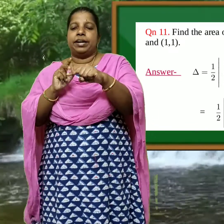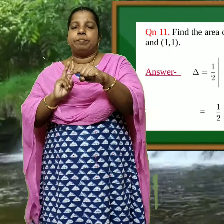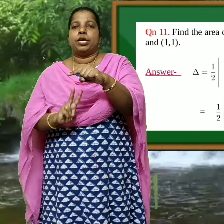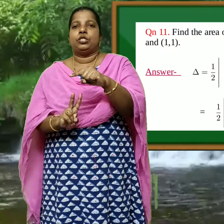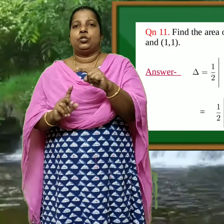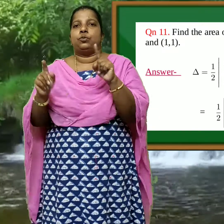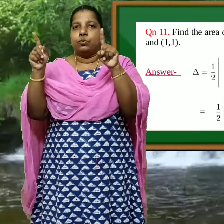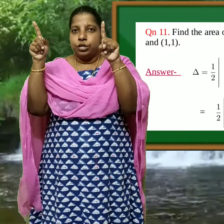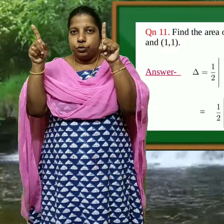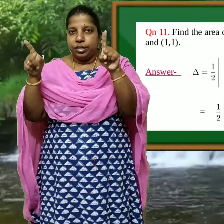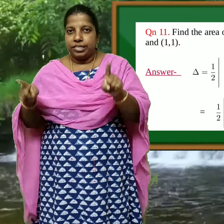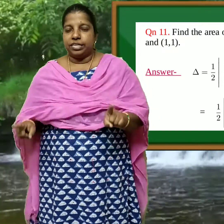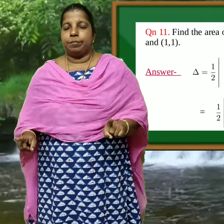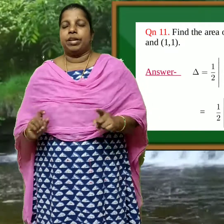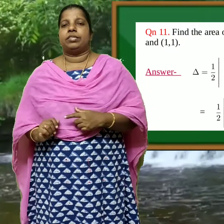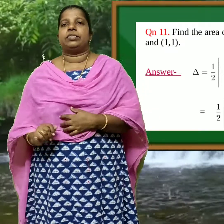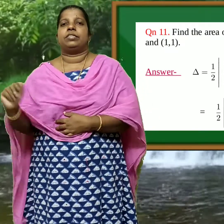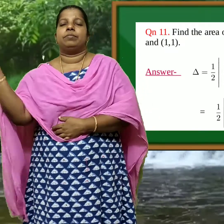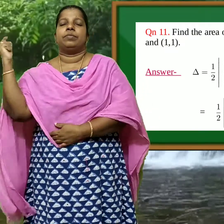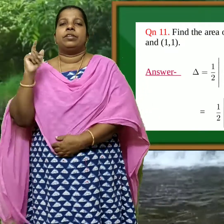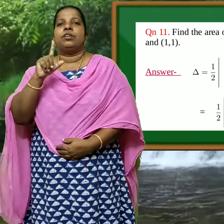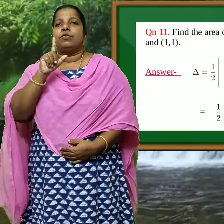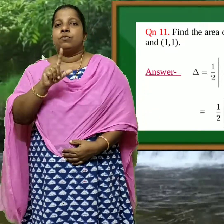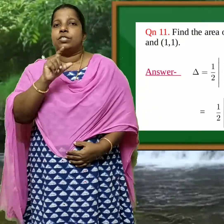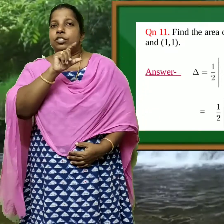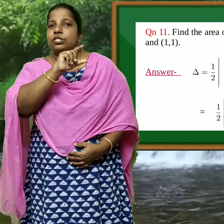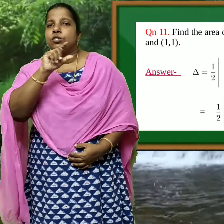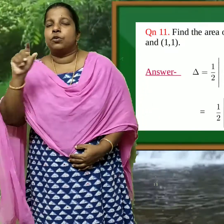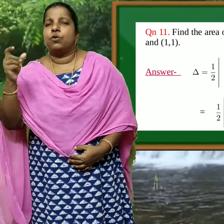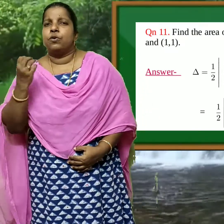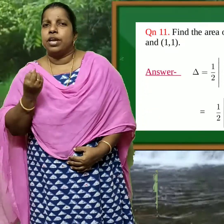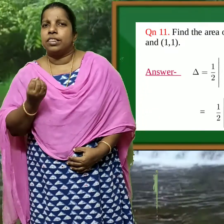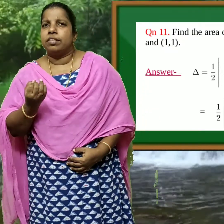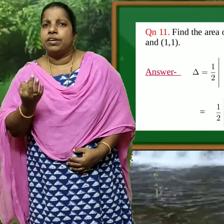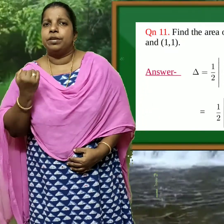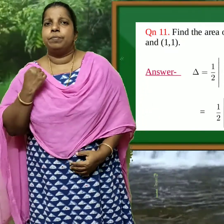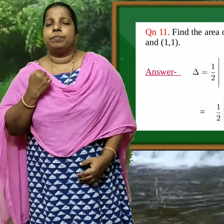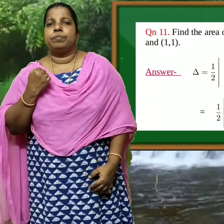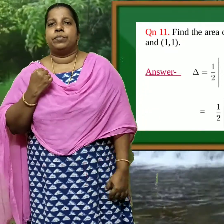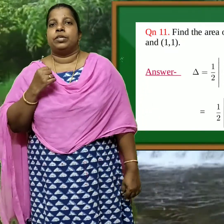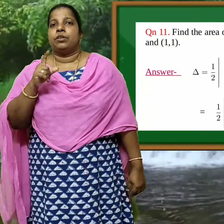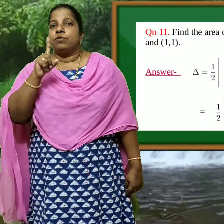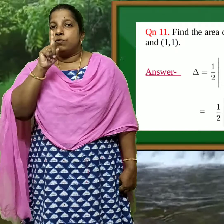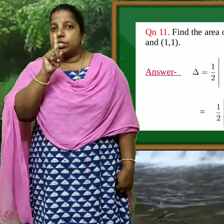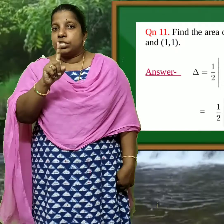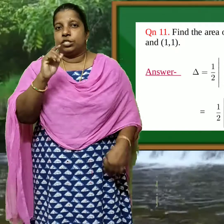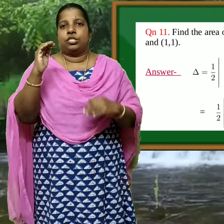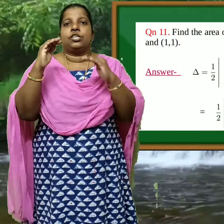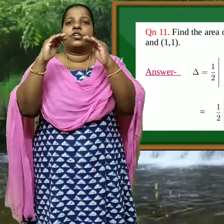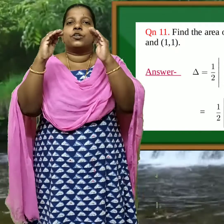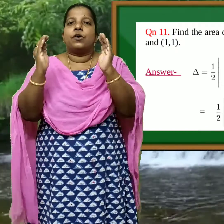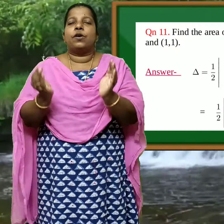Determinant ഫസ്റ്റ് റോ എന്ത് വരും? ഫസ്റ്റ് കോർഡിനേറ്റ്